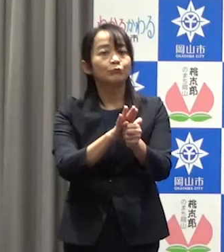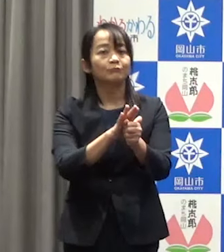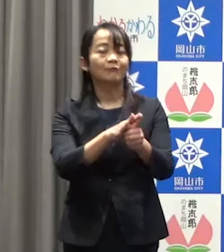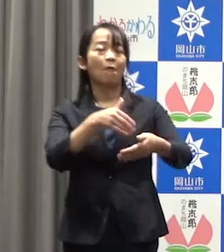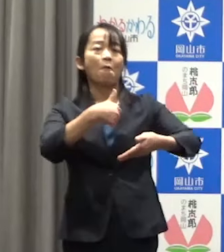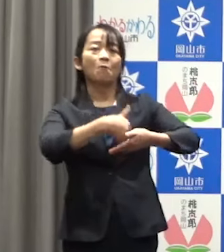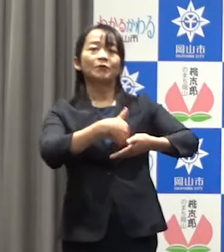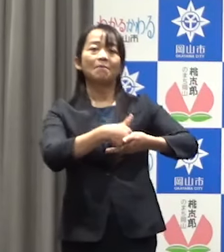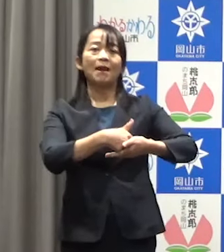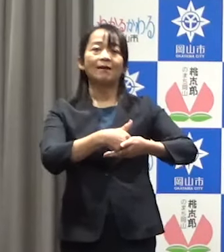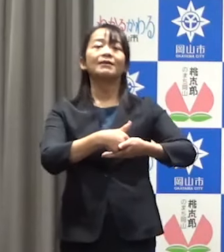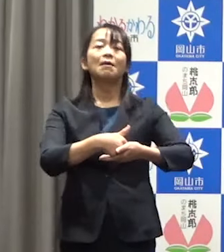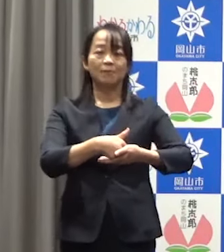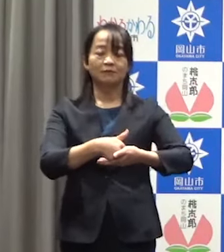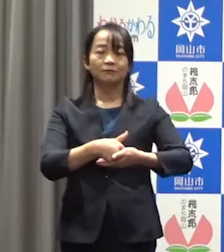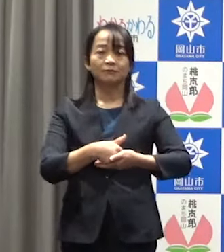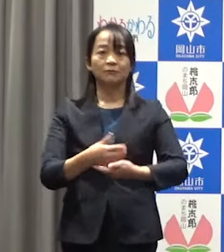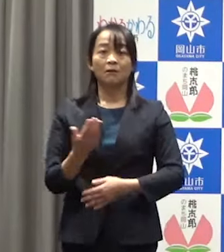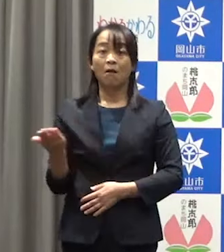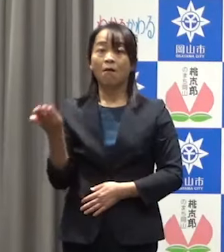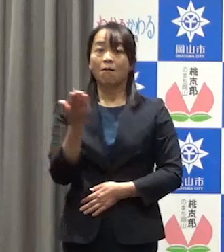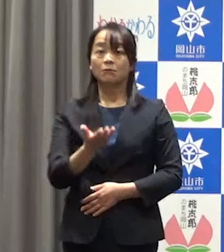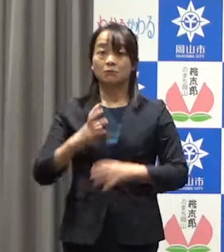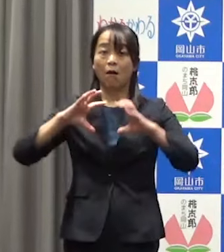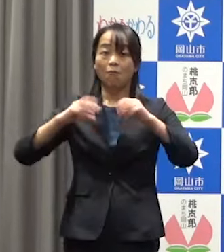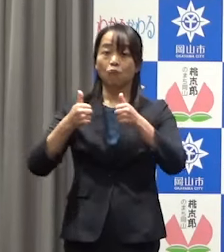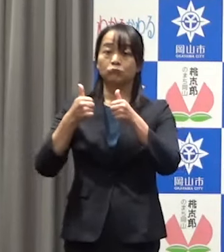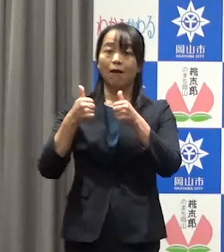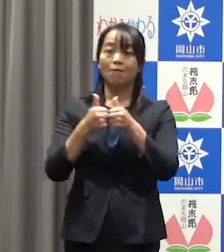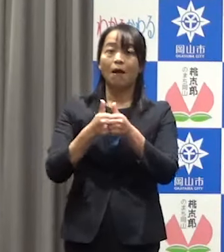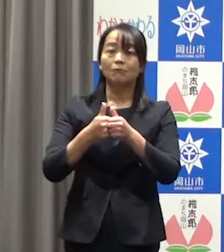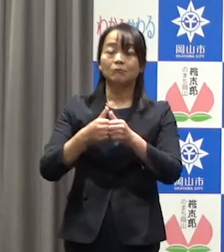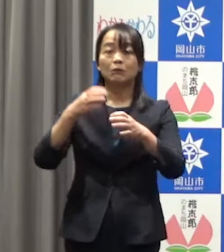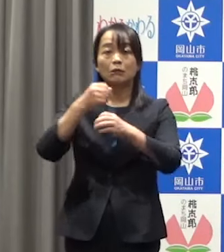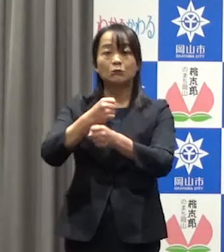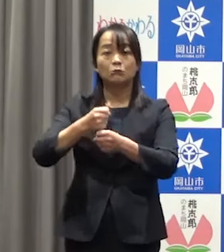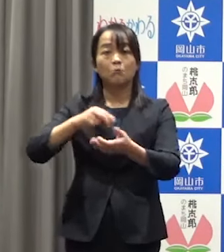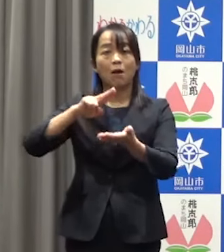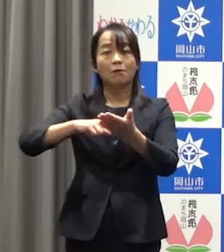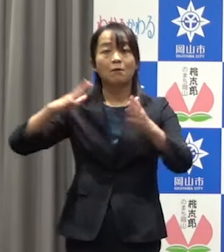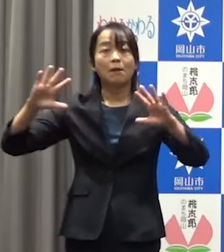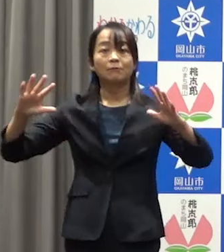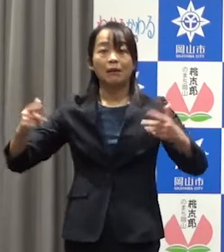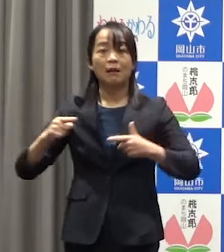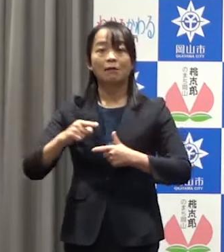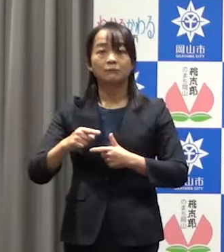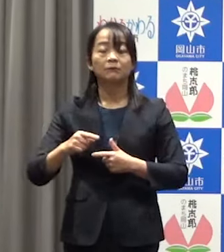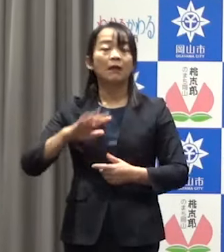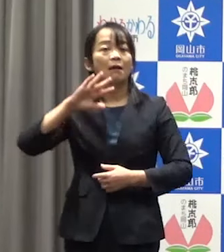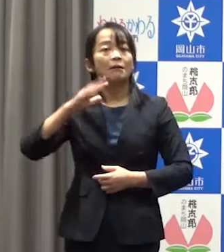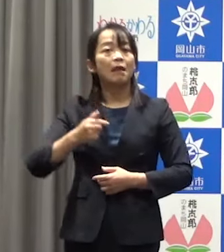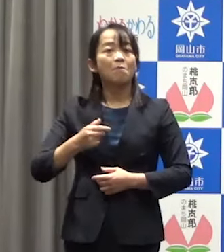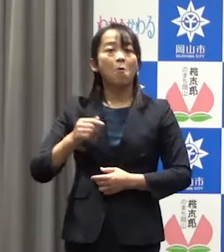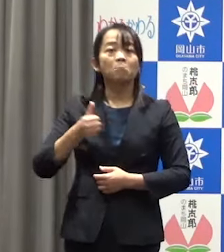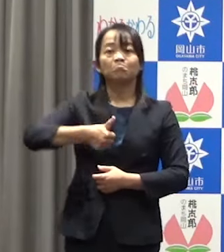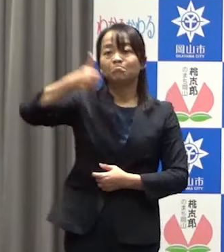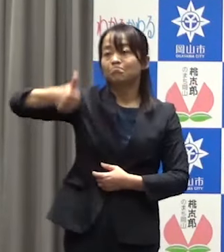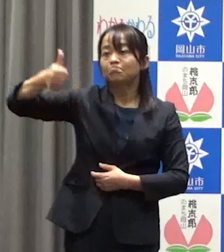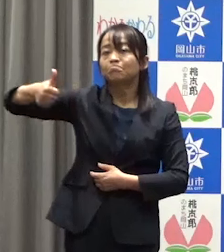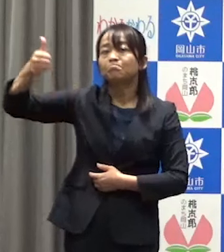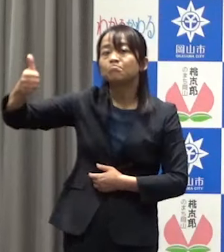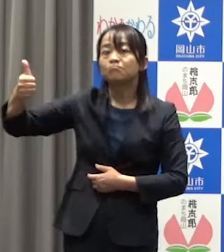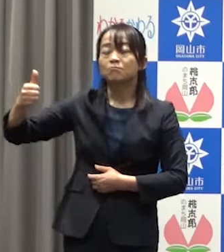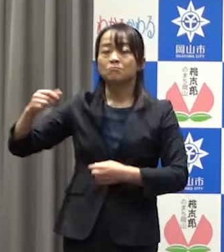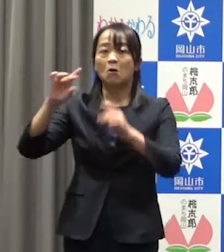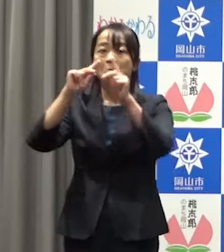の国際会議の日程は未定ではございますが、世界の都市のリーダーたちと課題や先進的な取り組